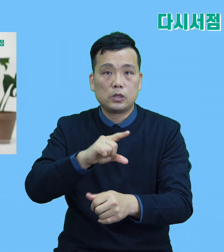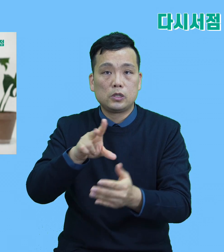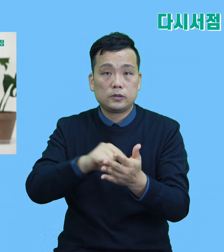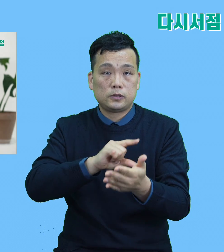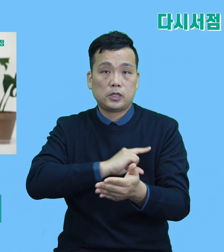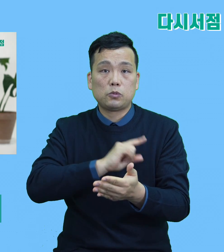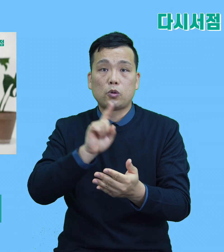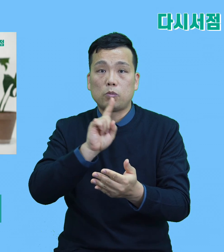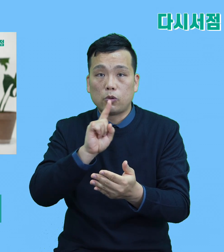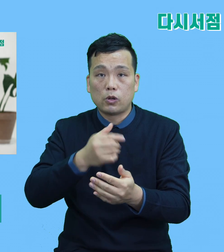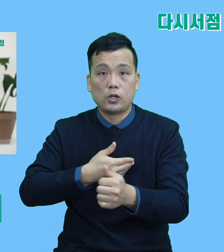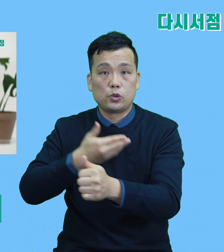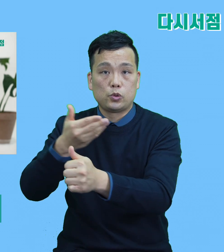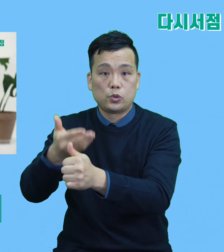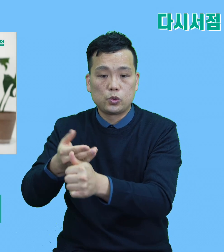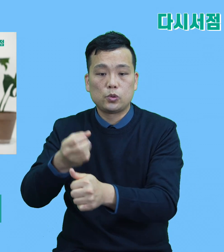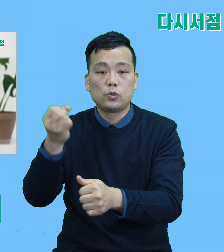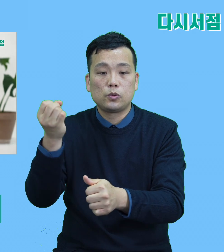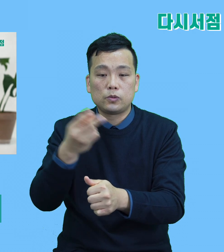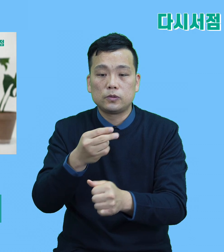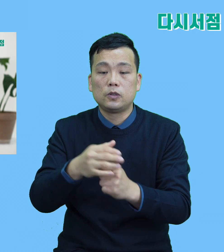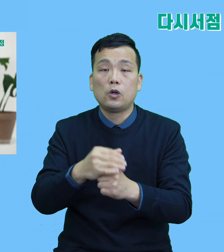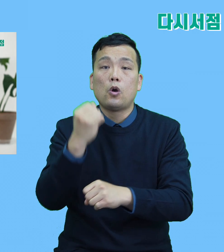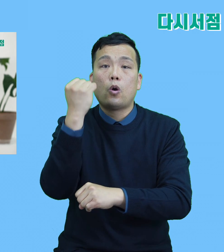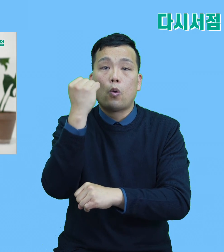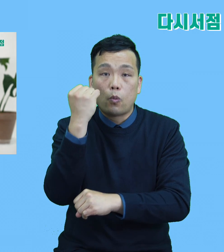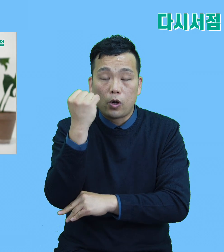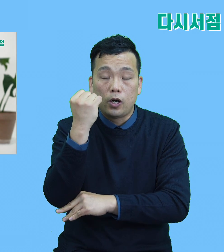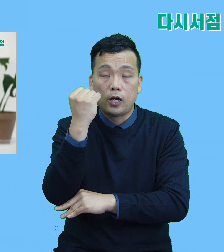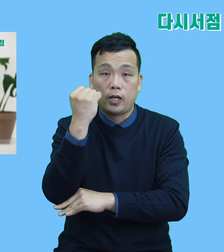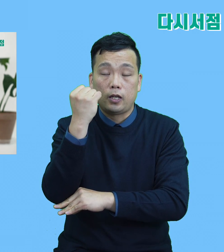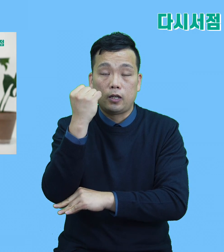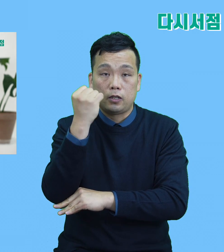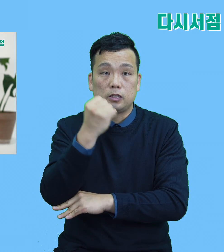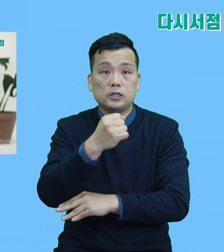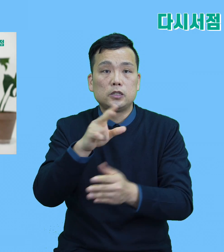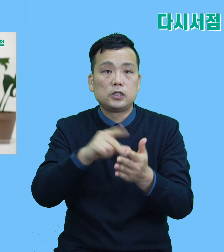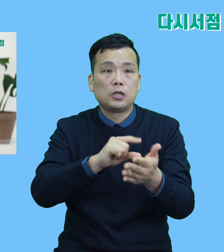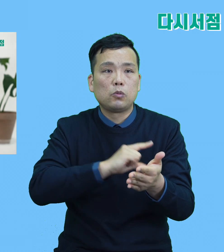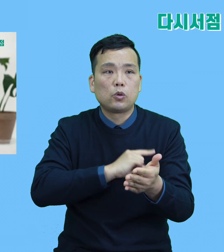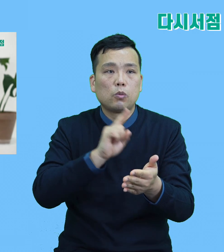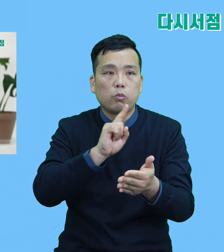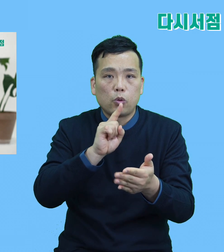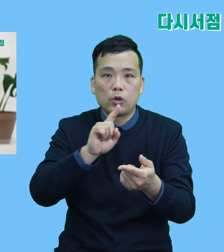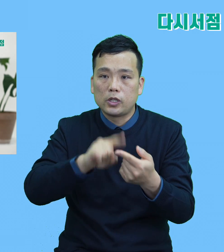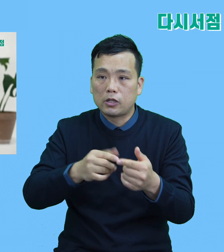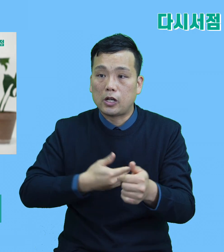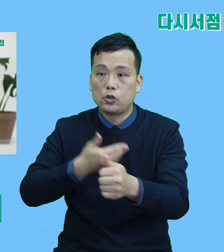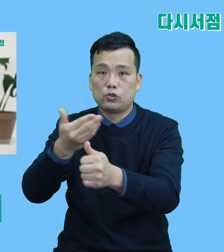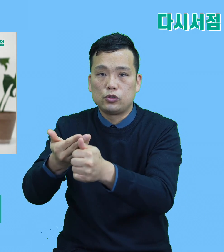제목은 이건데 그리고 원서명은 이건데 한글 제목도 안 써 있어도 되고